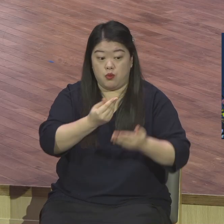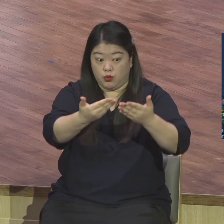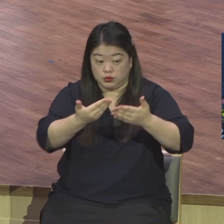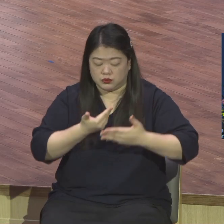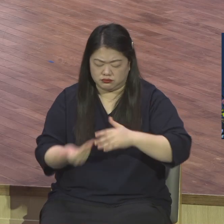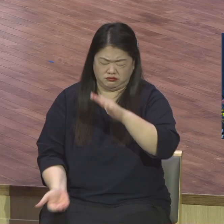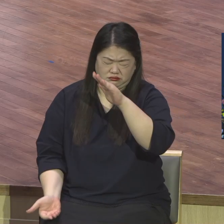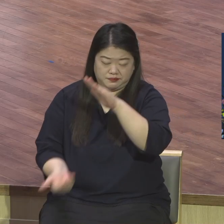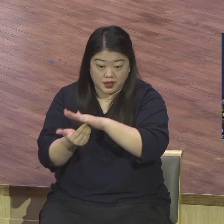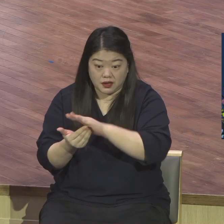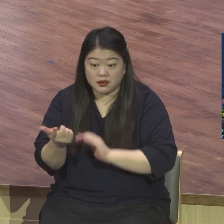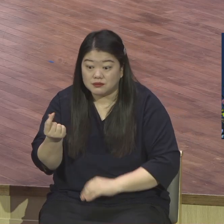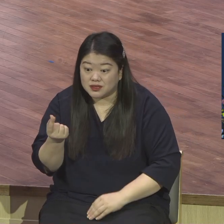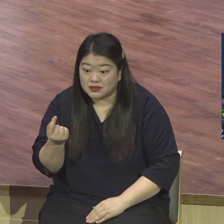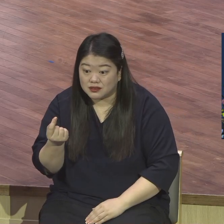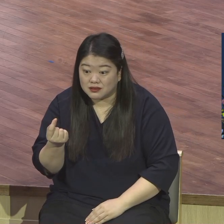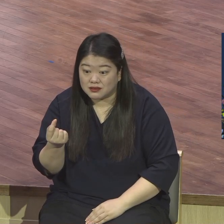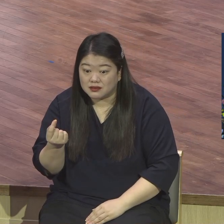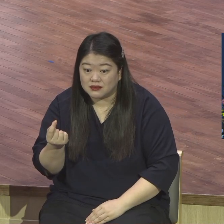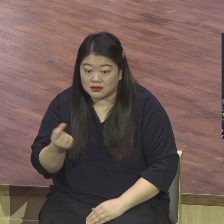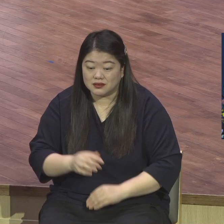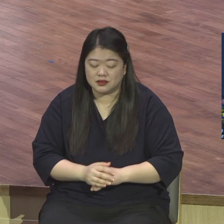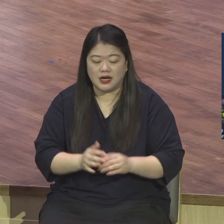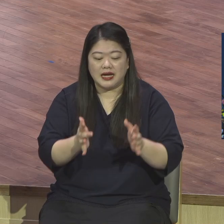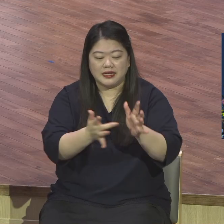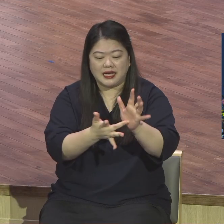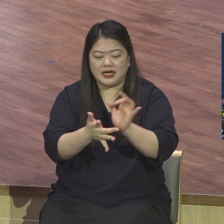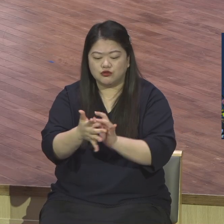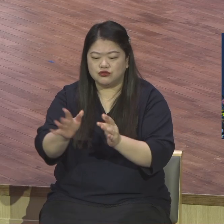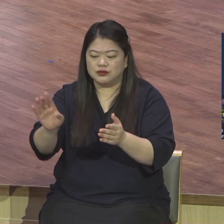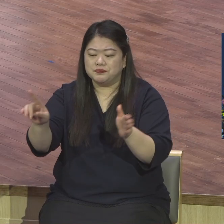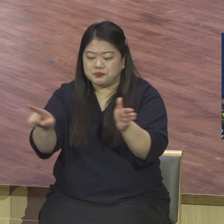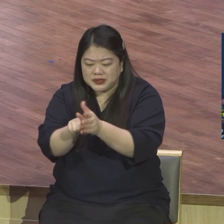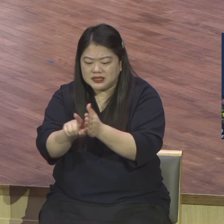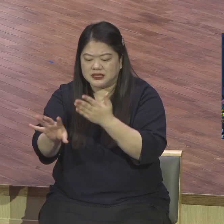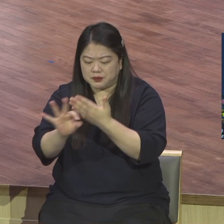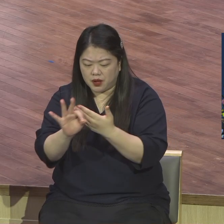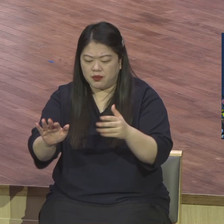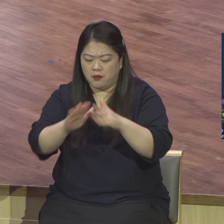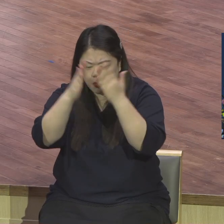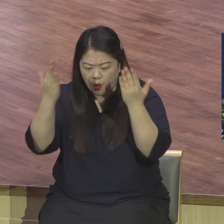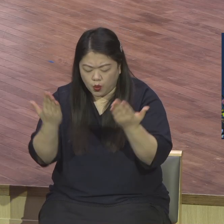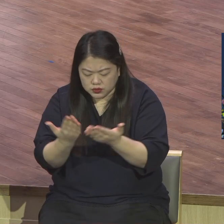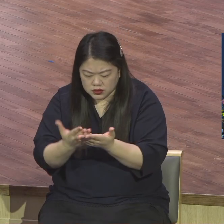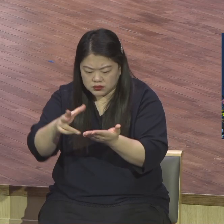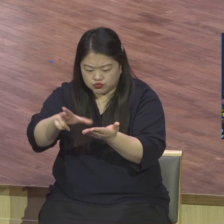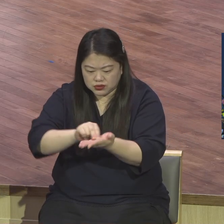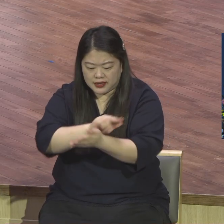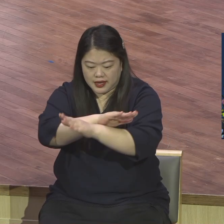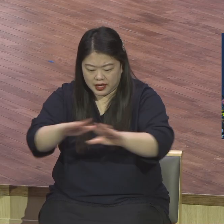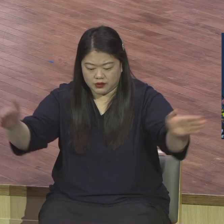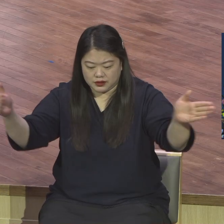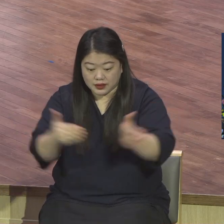그래서 우리가 뭐라 합니까? 예수 믿는 순간에 끝났다 그러잖아요. 끝났어요.